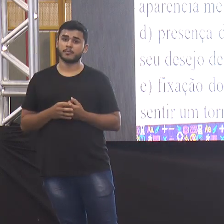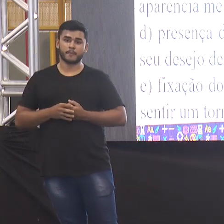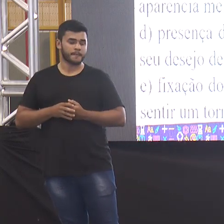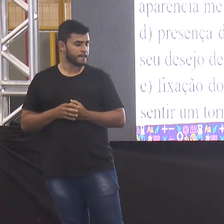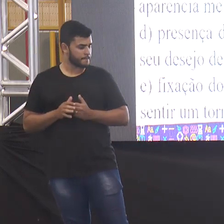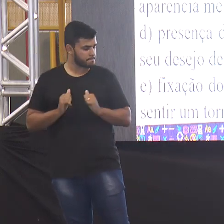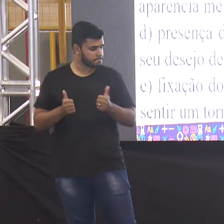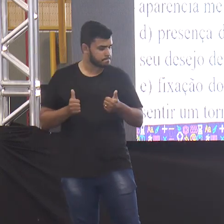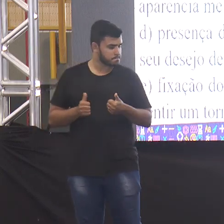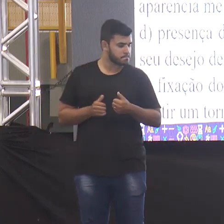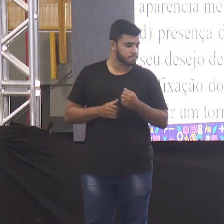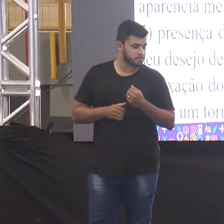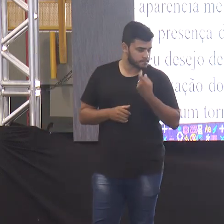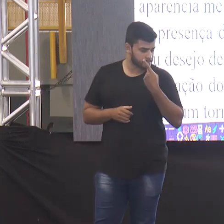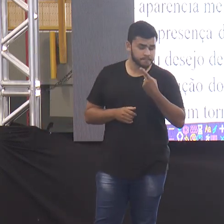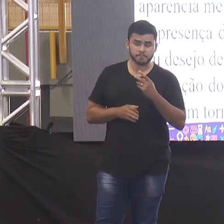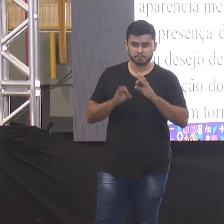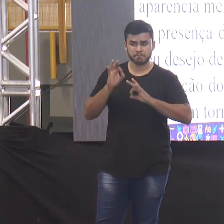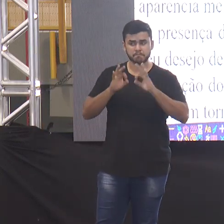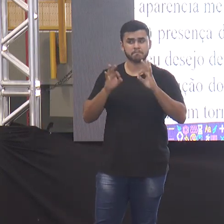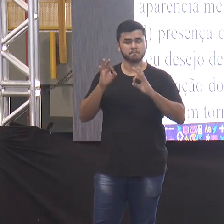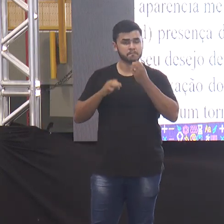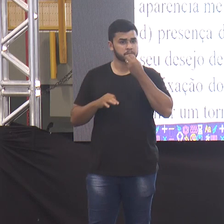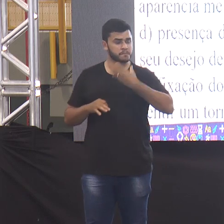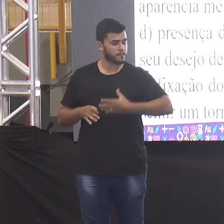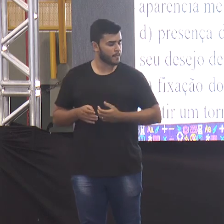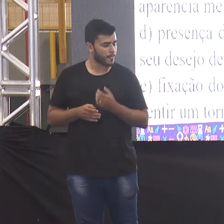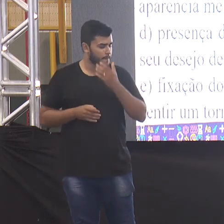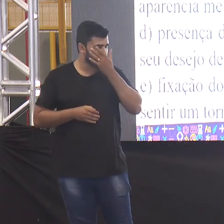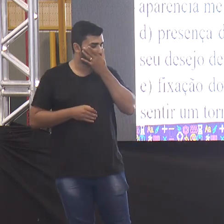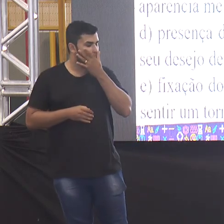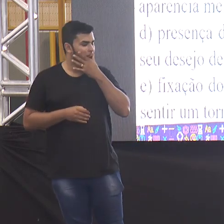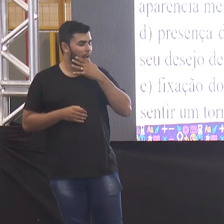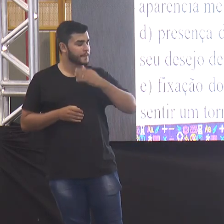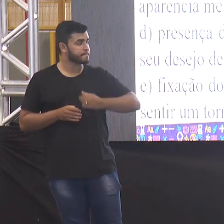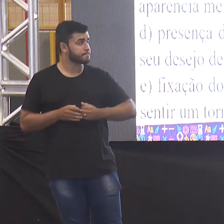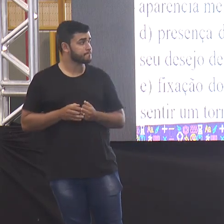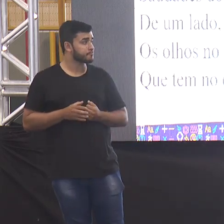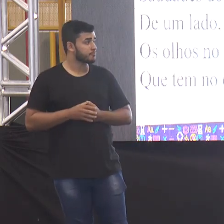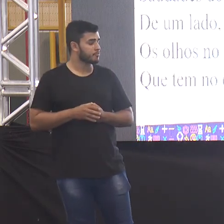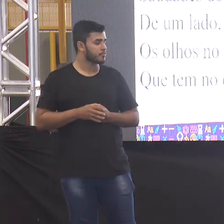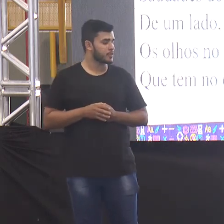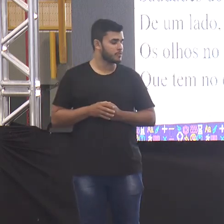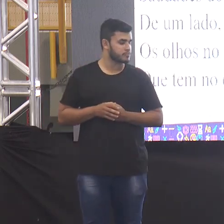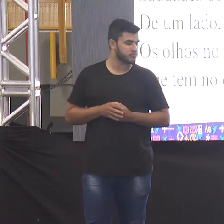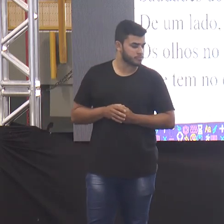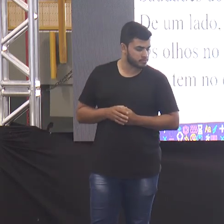nada demais, mas uma questão bem elaborada. E aí o Castro Alves,